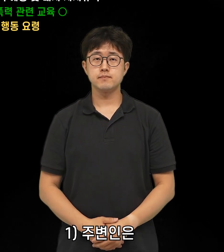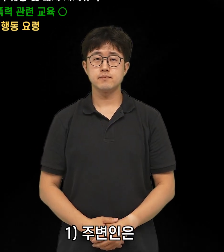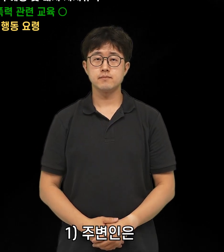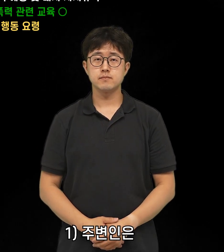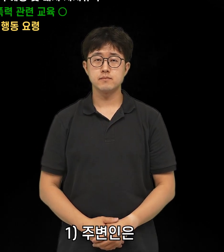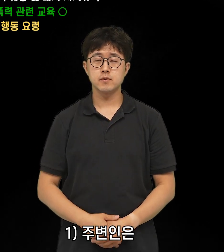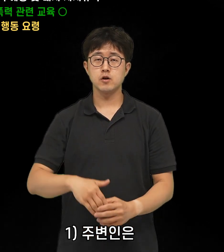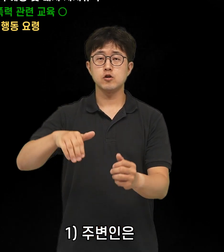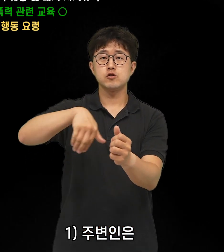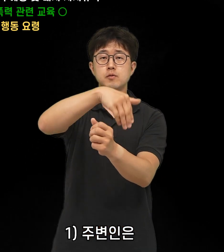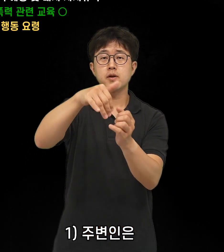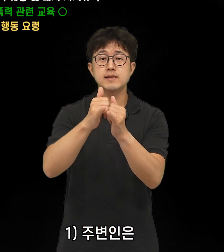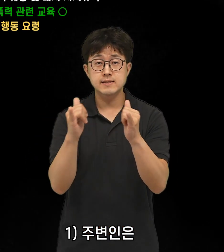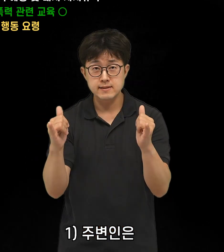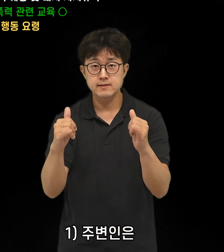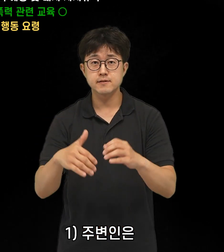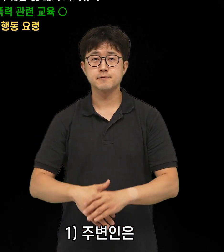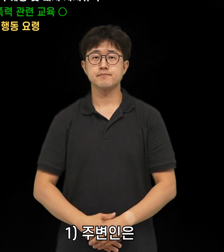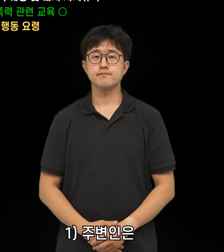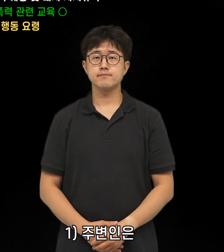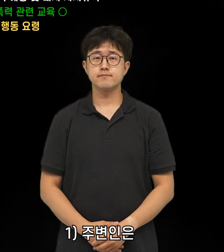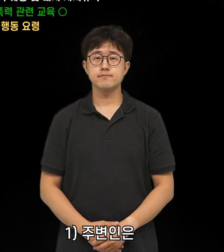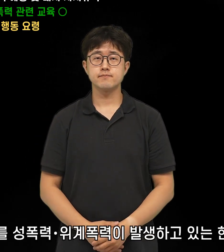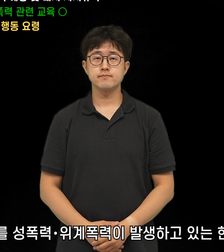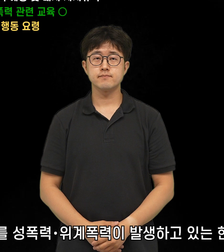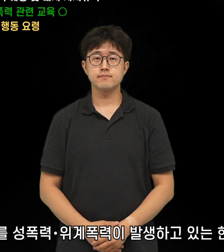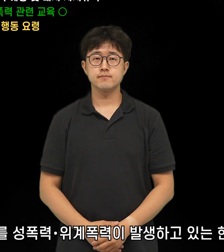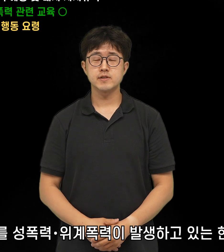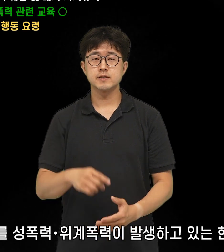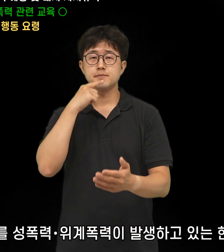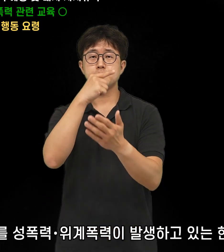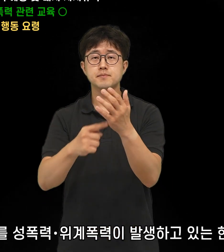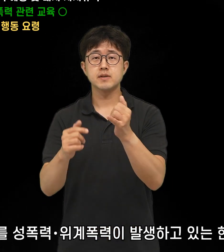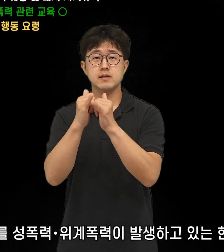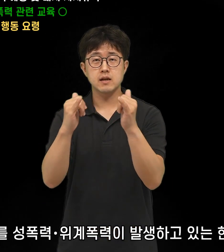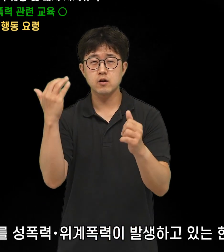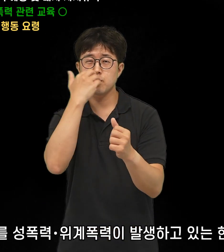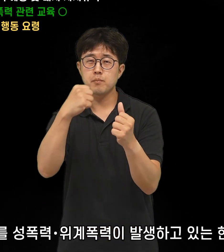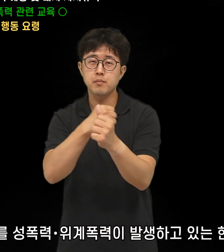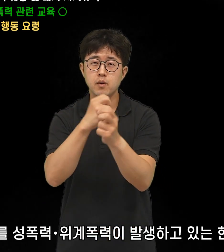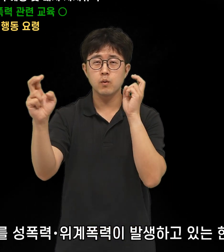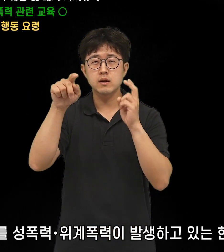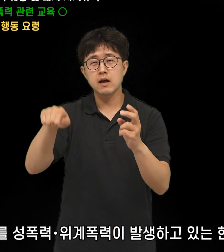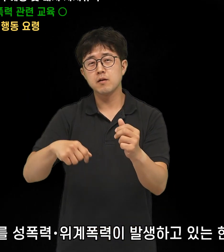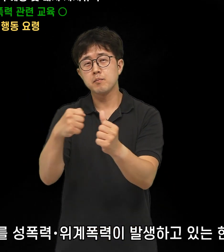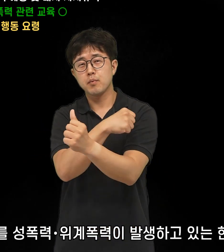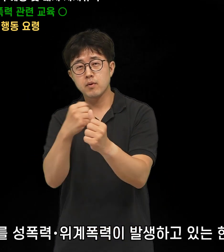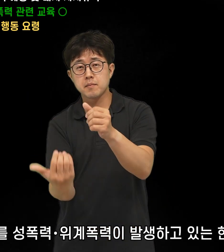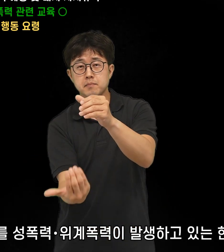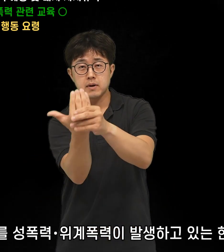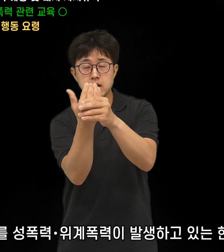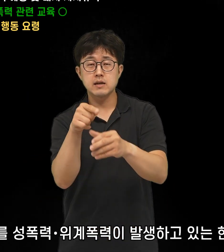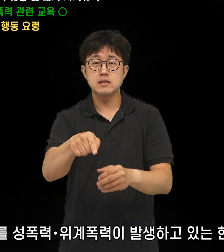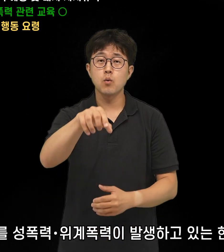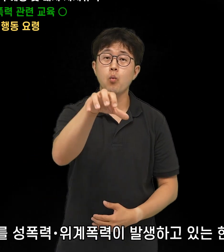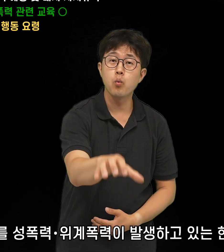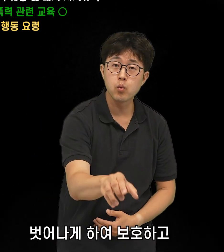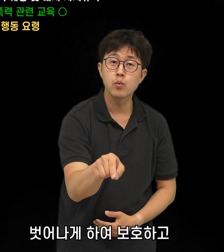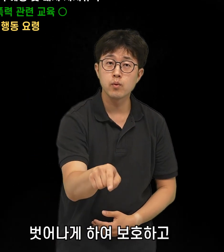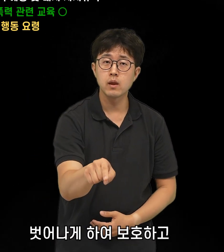하나. 주변인은 피해 당사자를 성폭력, 위계폭력이 발생하고 있는 현장에서 벗어나게